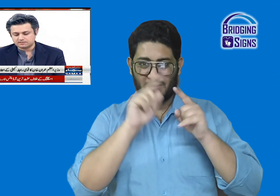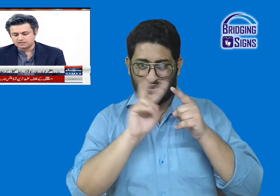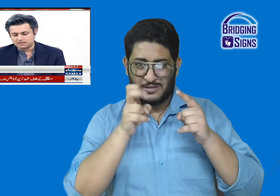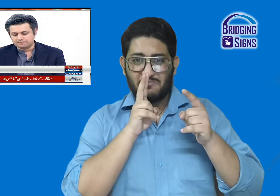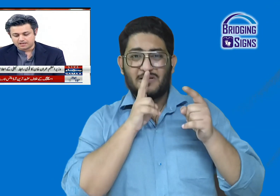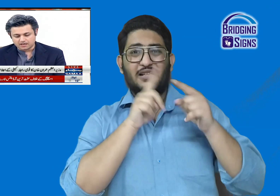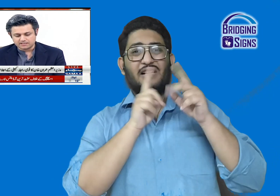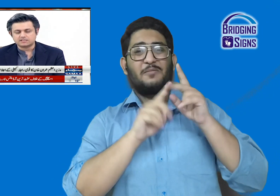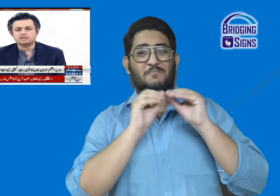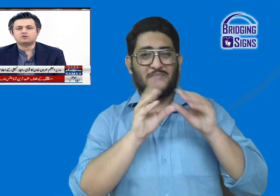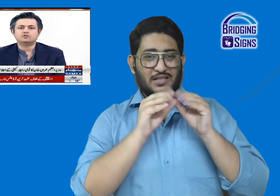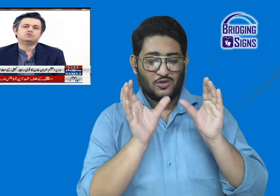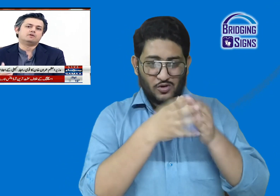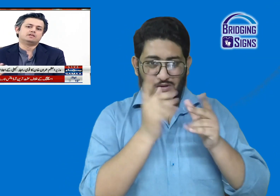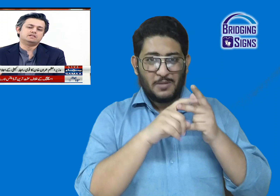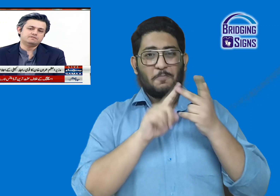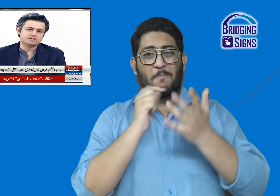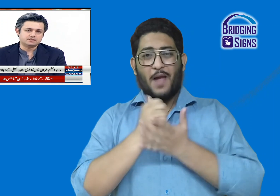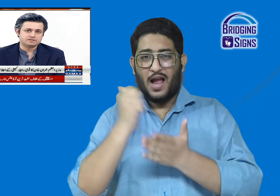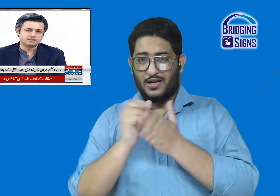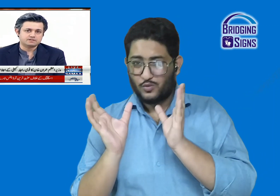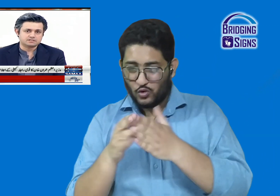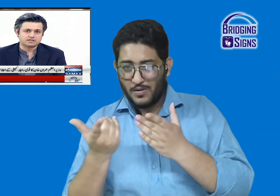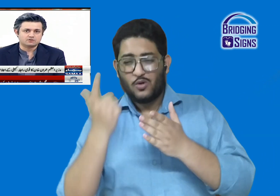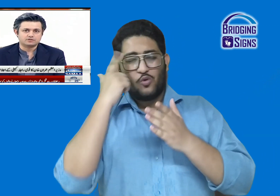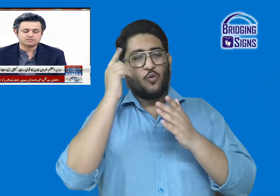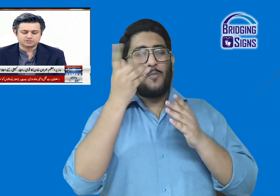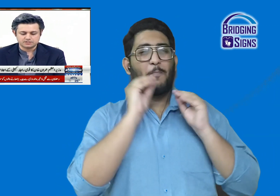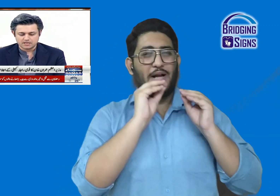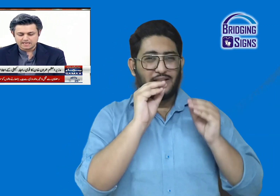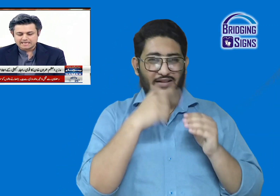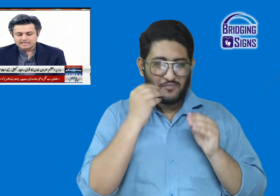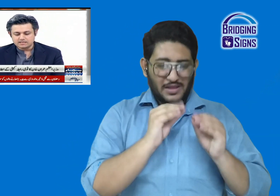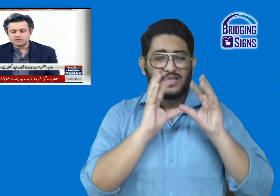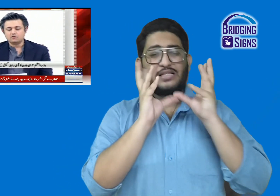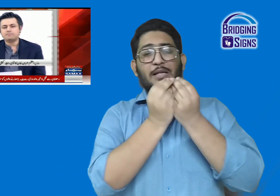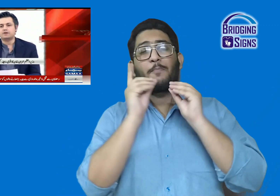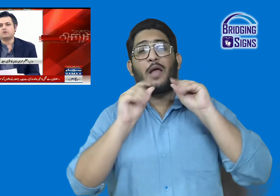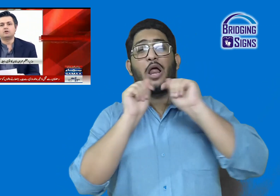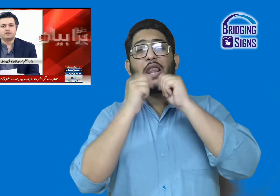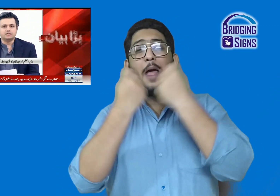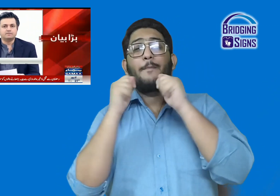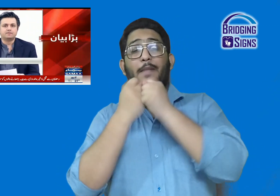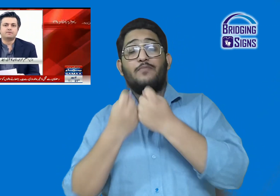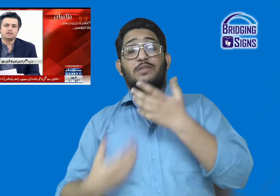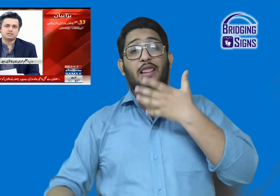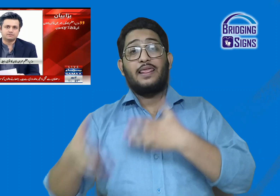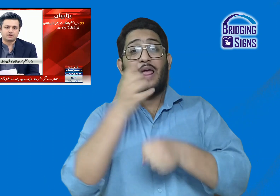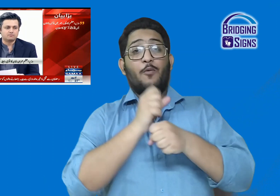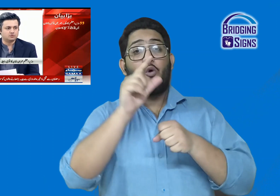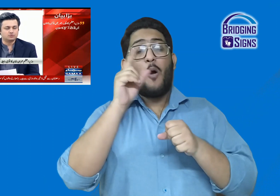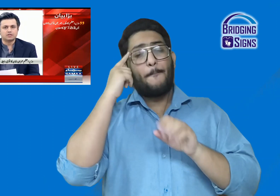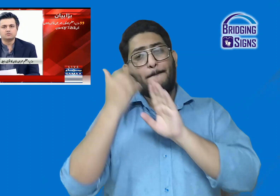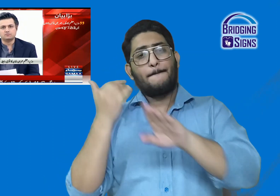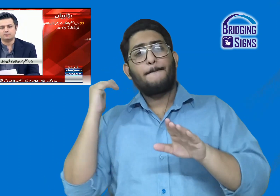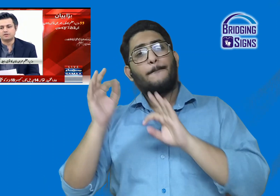मीडिया से, बैंकारी से और जो हमारे रिलीफ की एक्टिविटीज कर रही है ऑर्गेनाइजेशंस, इनके ऊपर ऑलरेडी पहले से